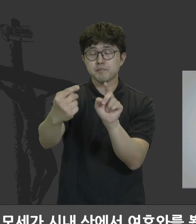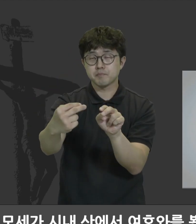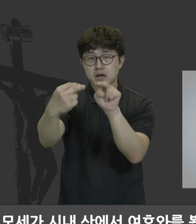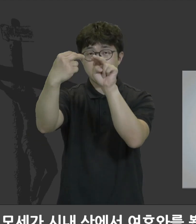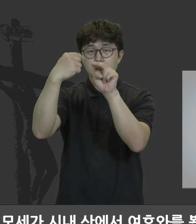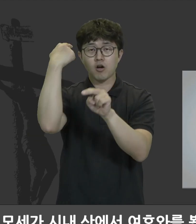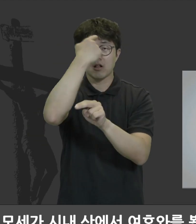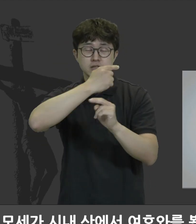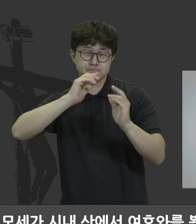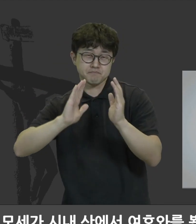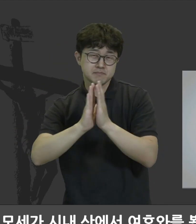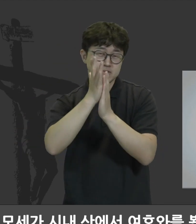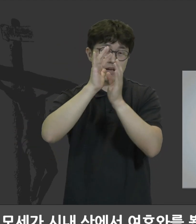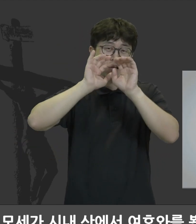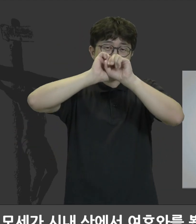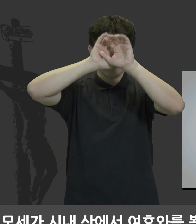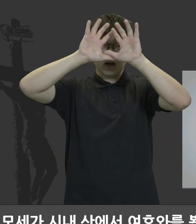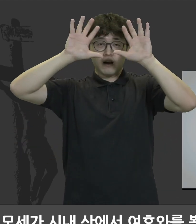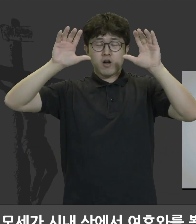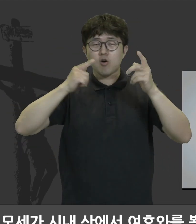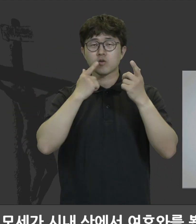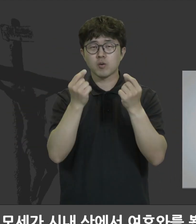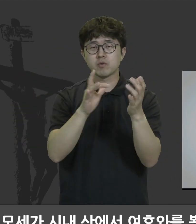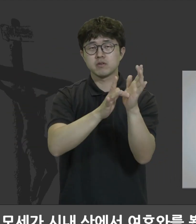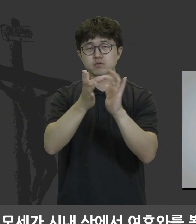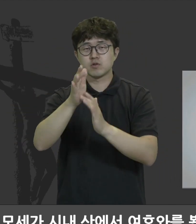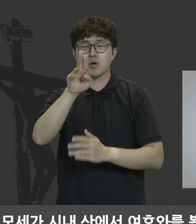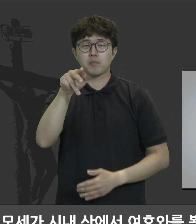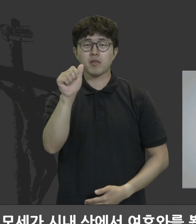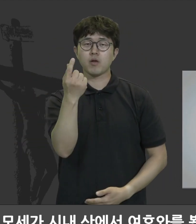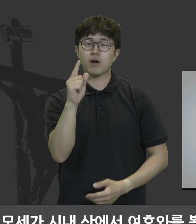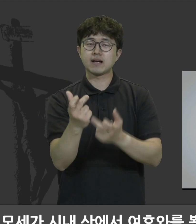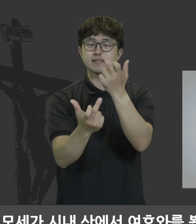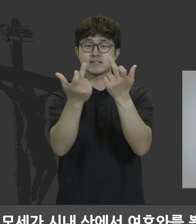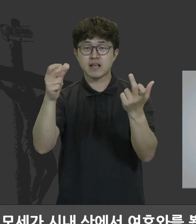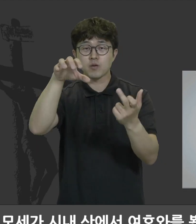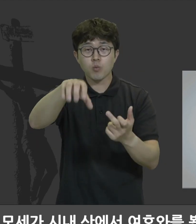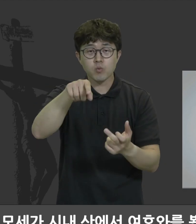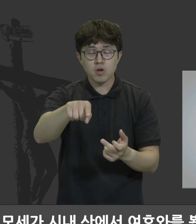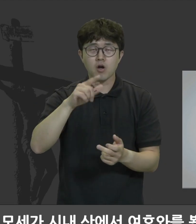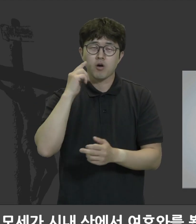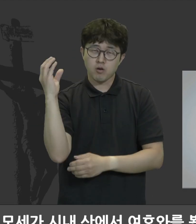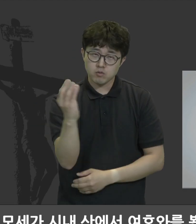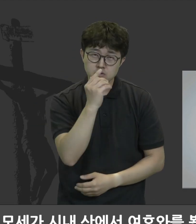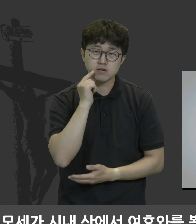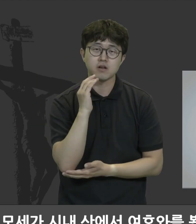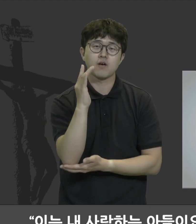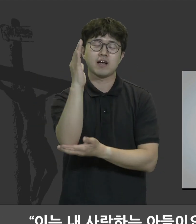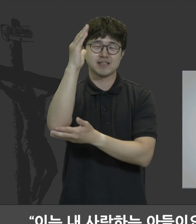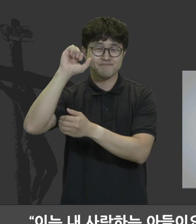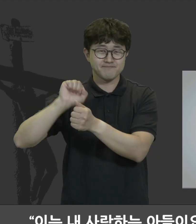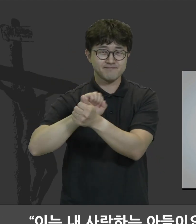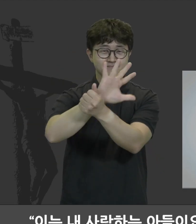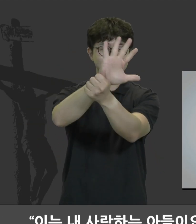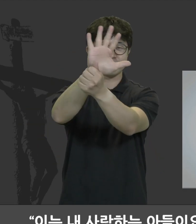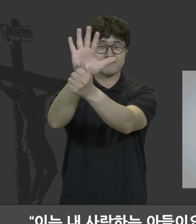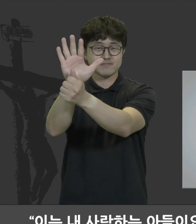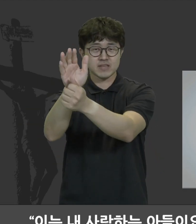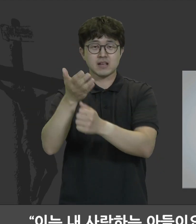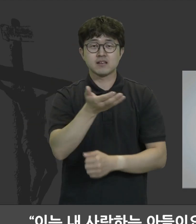것처럼 예수님은 변화산에서 거룩한 영광으로 빛나셨습니다. 이는 내 사랑하는